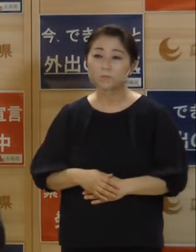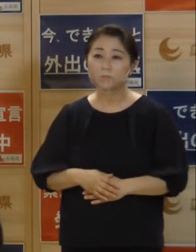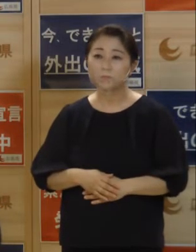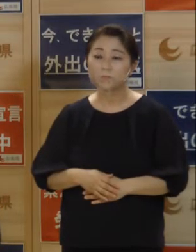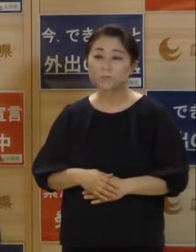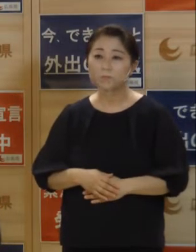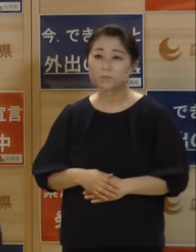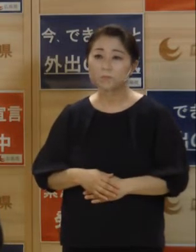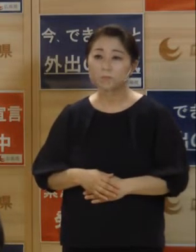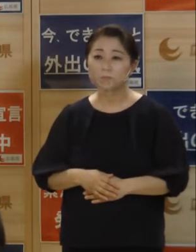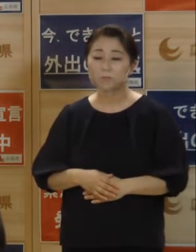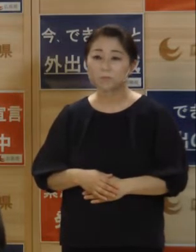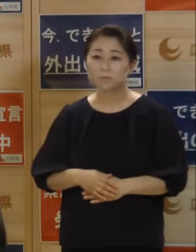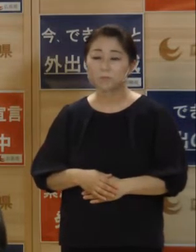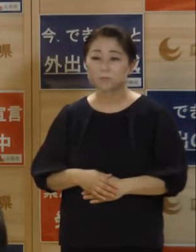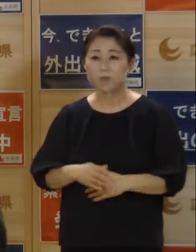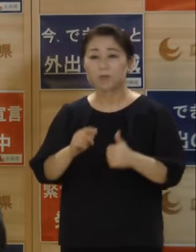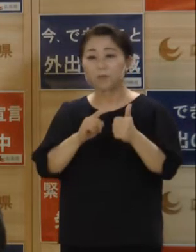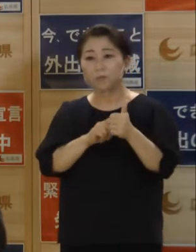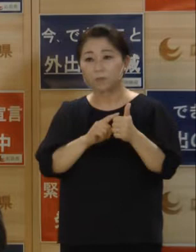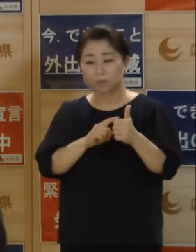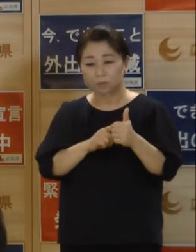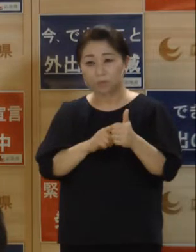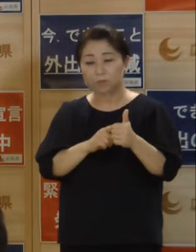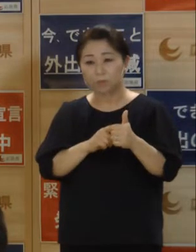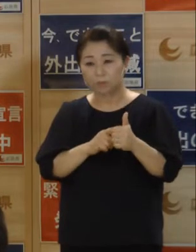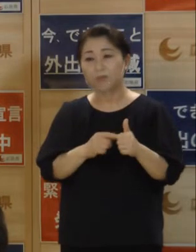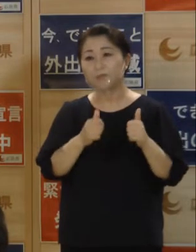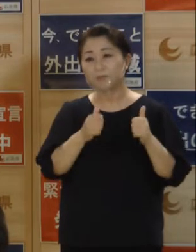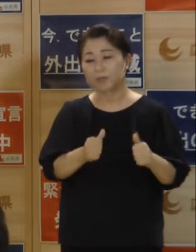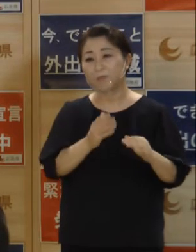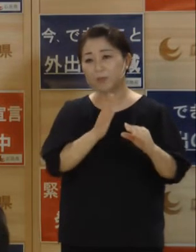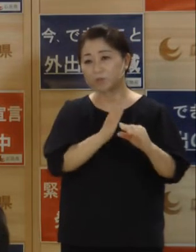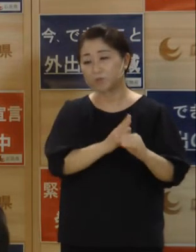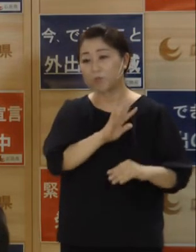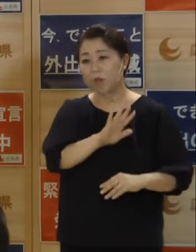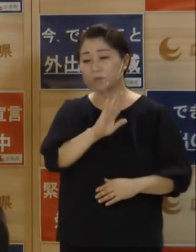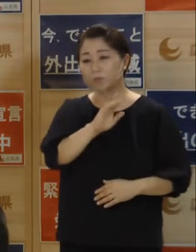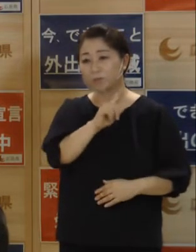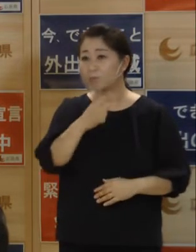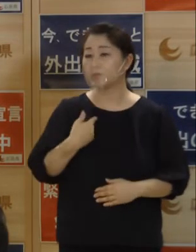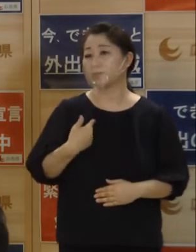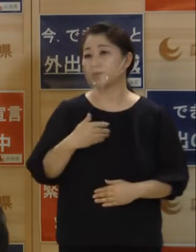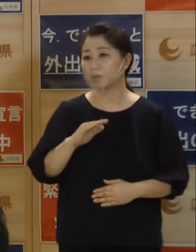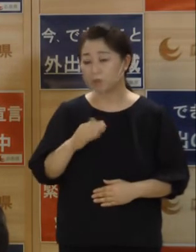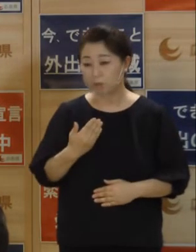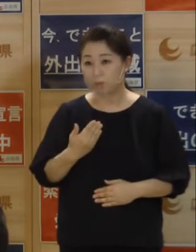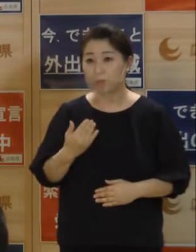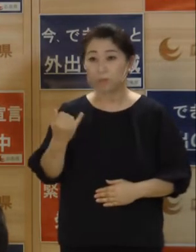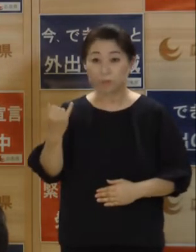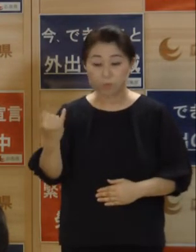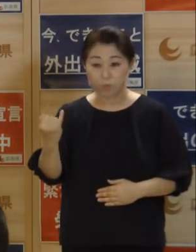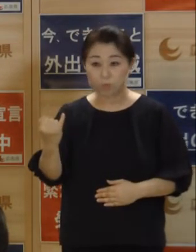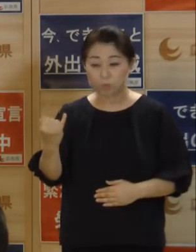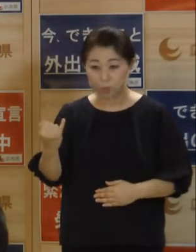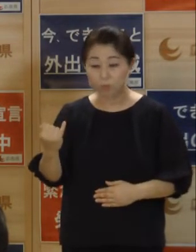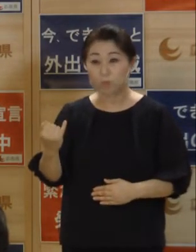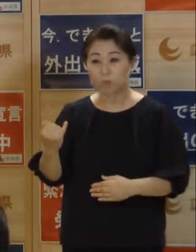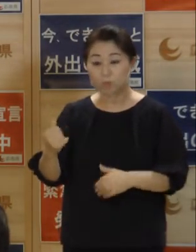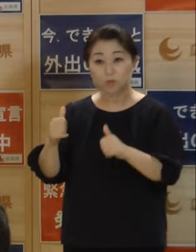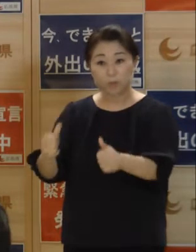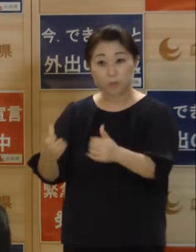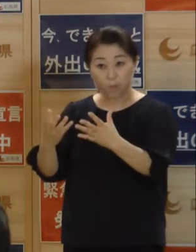その勝木さんの方はね、まだ裁判継続しているということもあると思いますけれども、過程も終わっているということもあるので